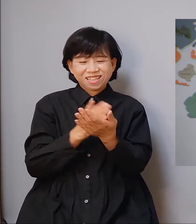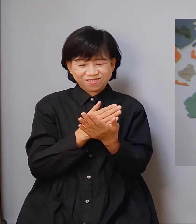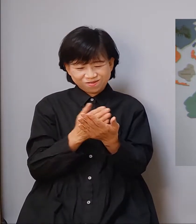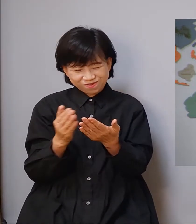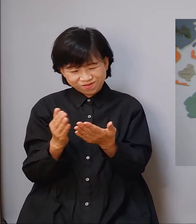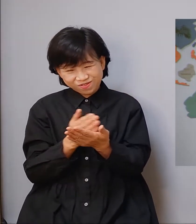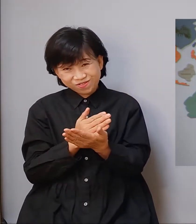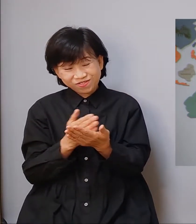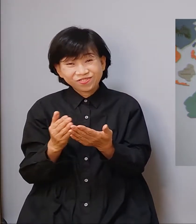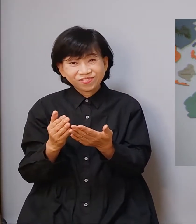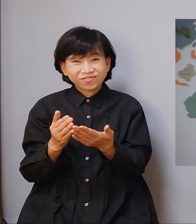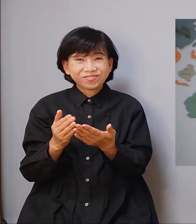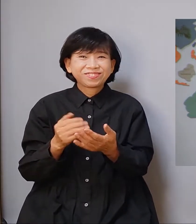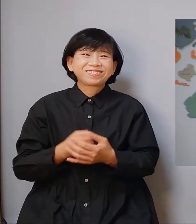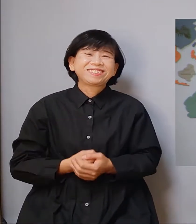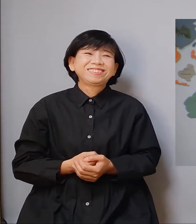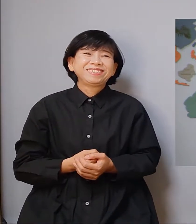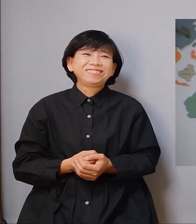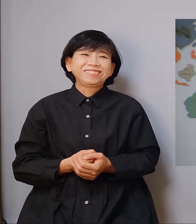것 같습니다.